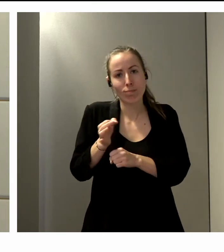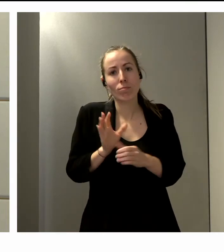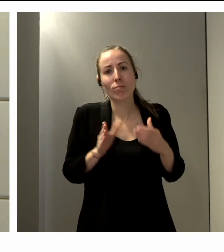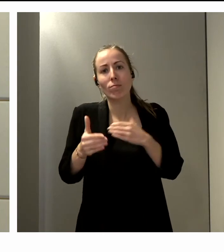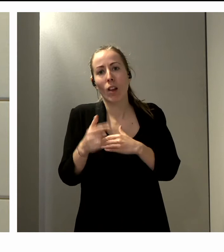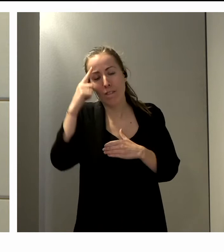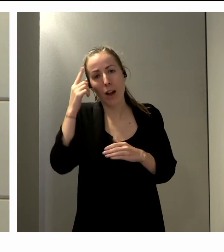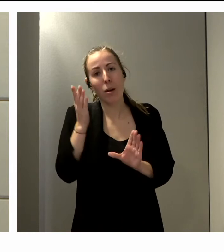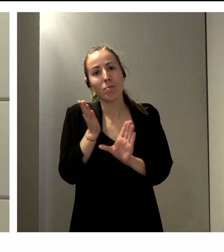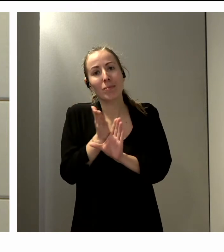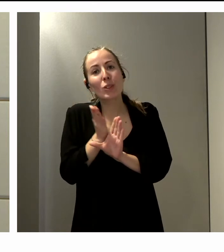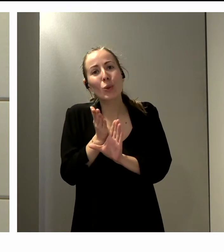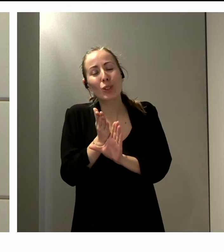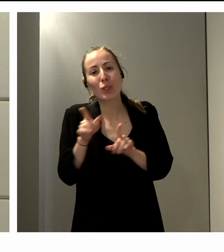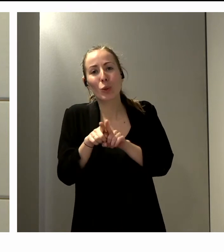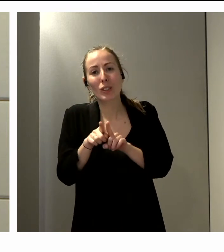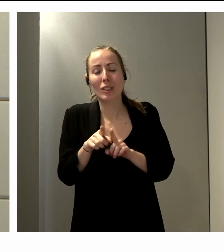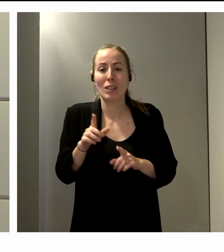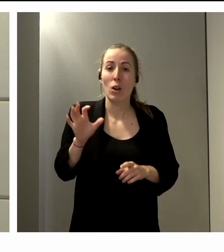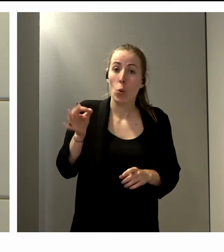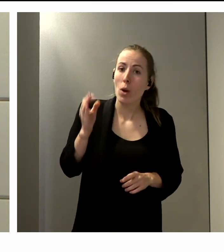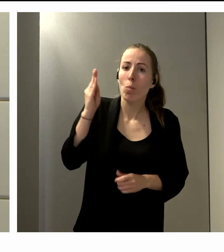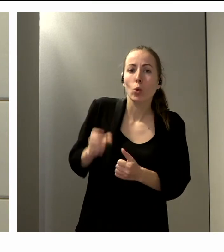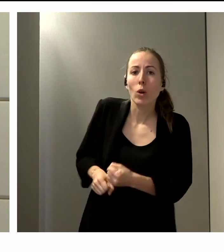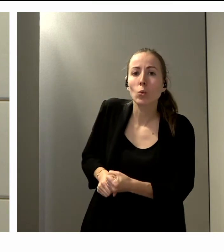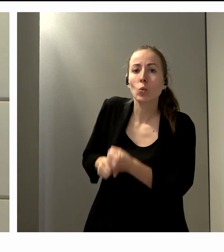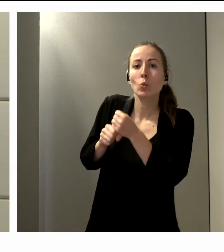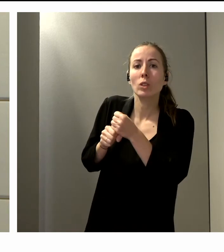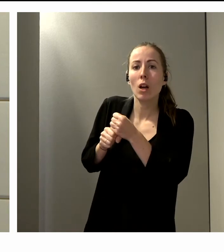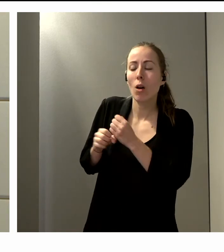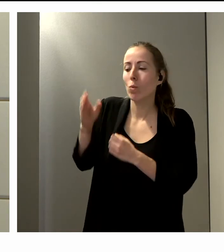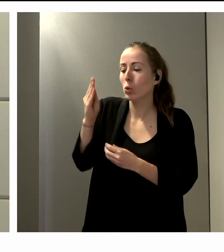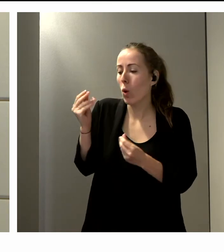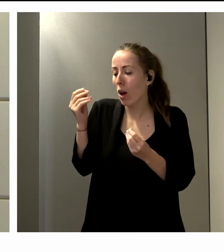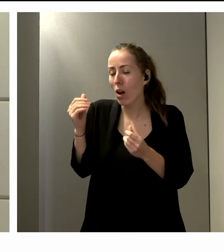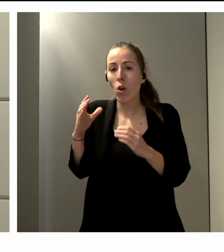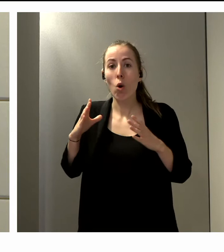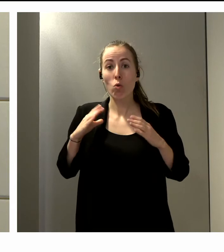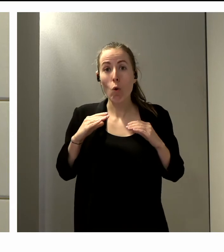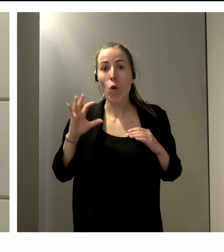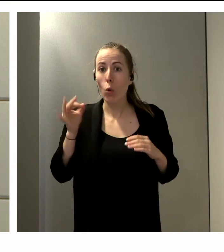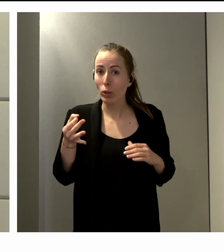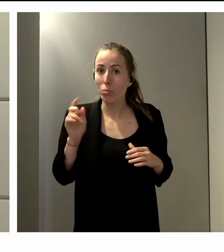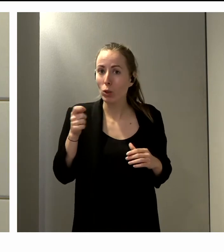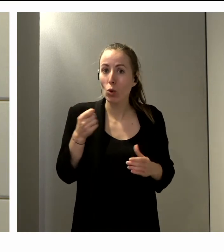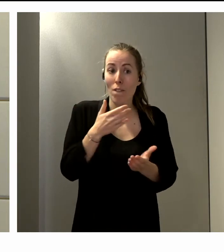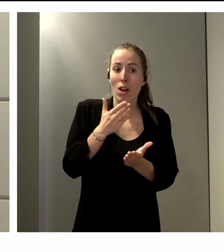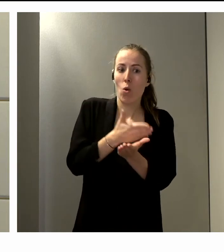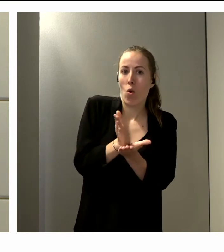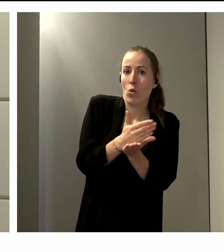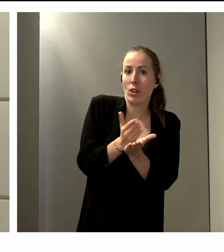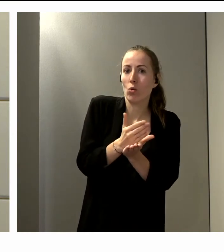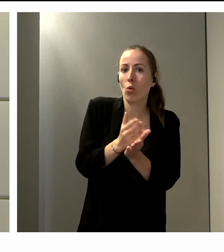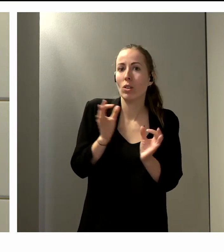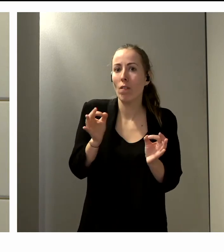psychologique, enfin qu'il n'y a pas que il y a besoin de soutien et de confort. Donc la question de l'orientation, elle n'est pas juste